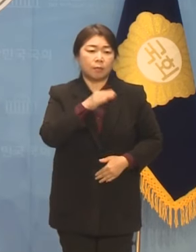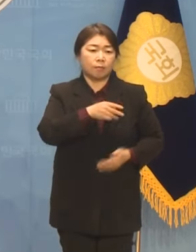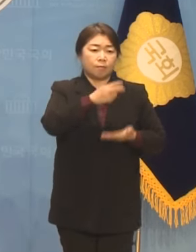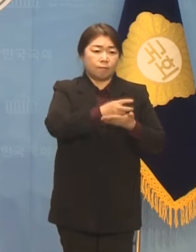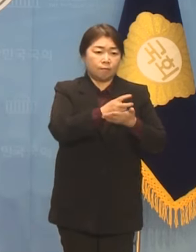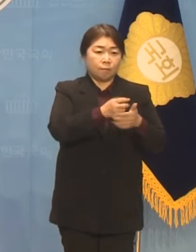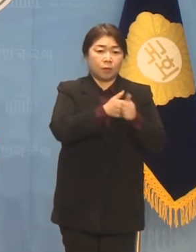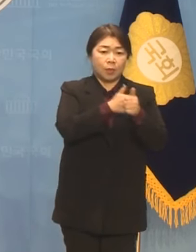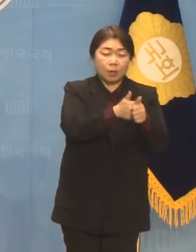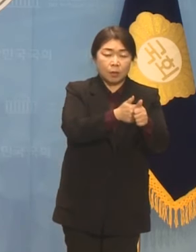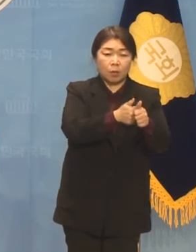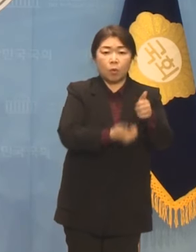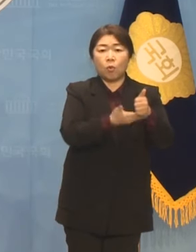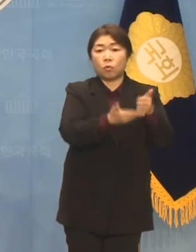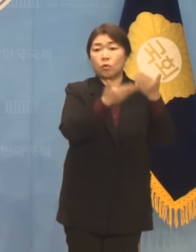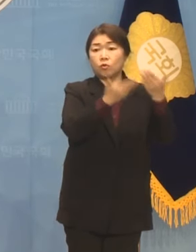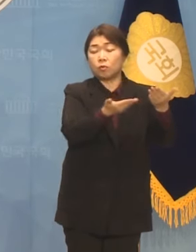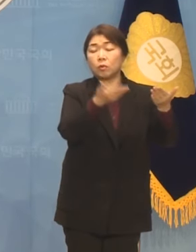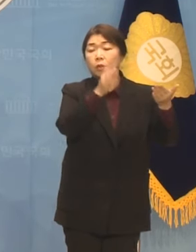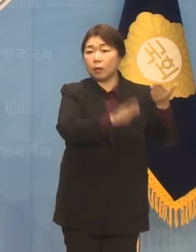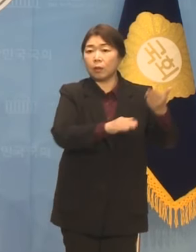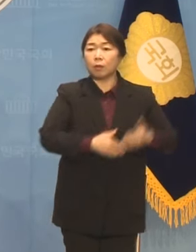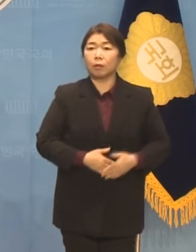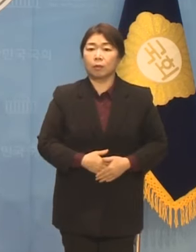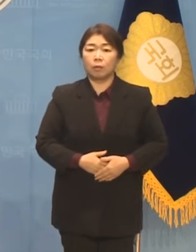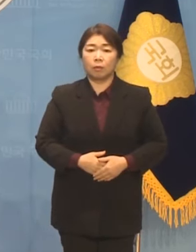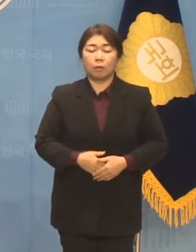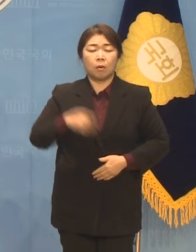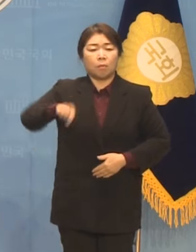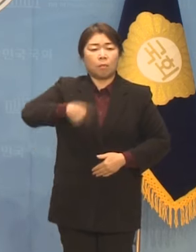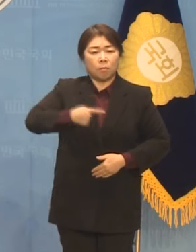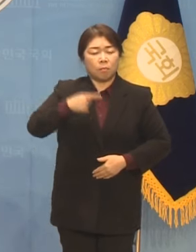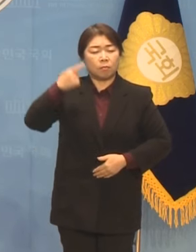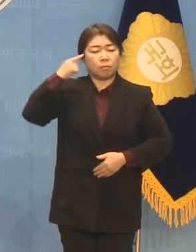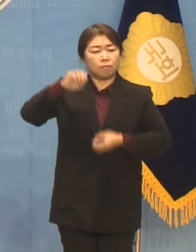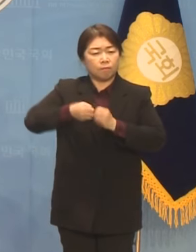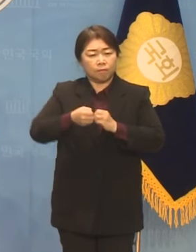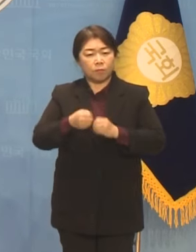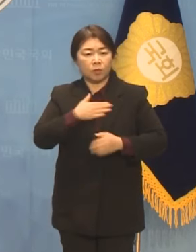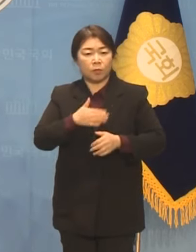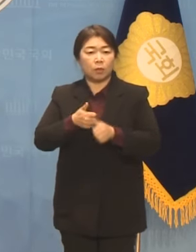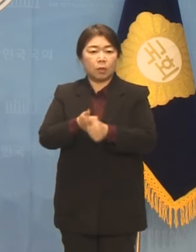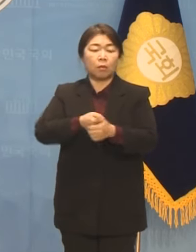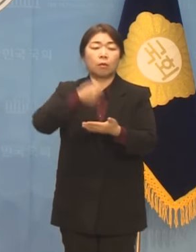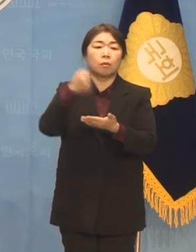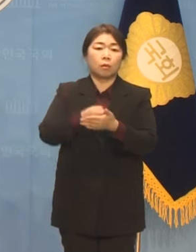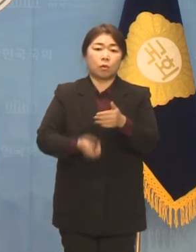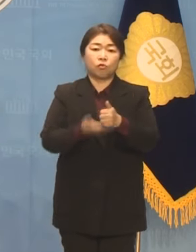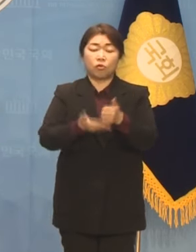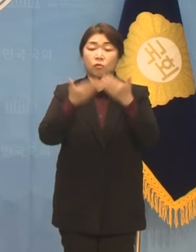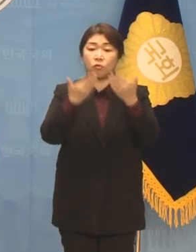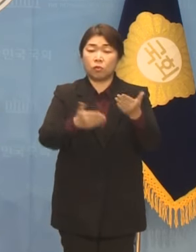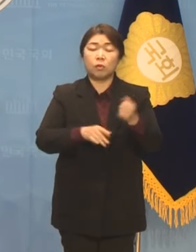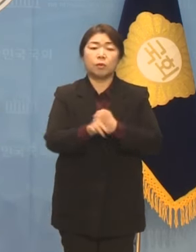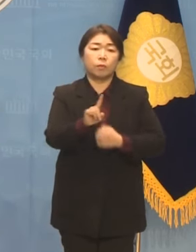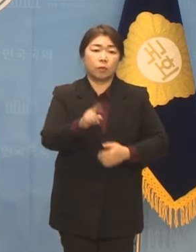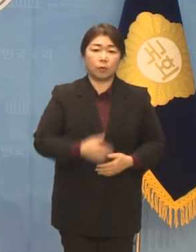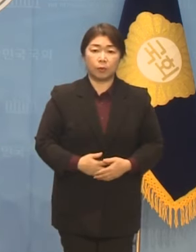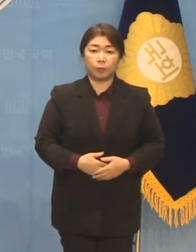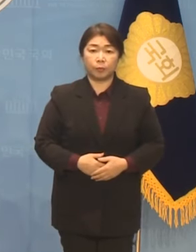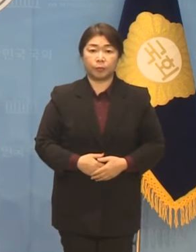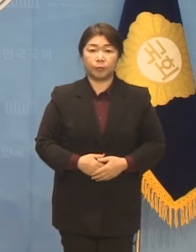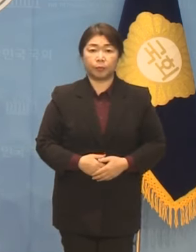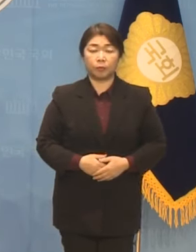윤바타라 불리는데도 윤심 공관위원장이 되겠다고 공언한 셈입니다. 여당 공천관리위원장의